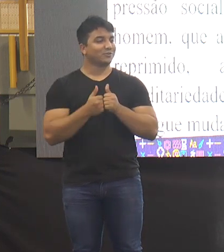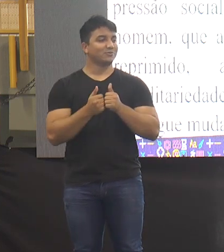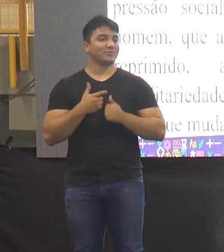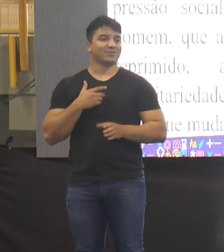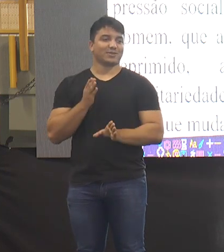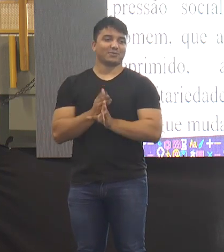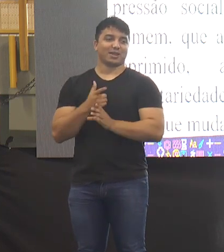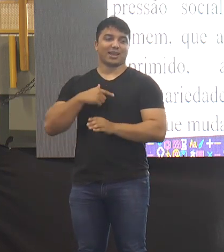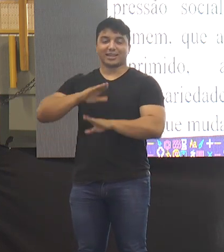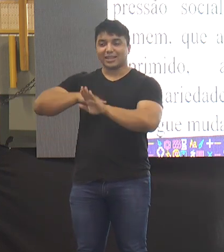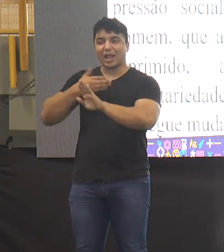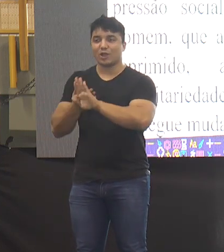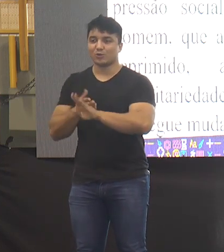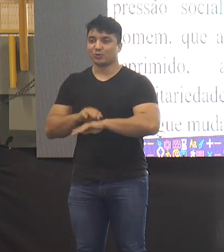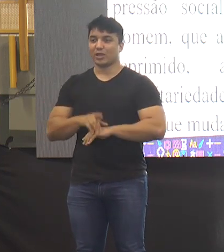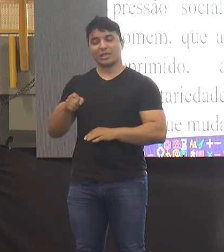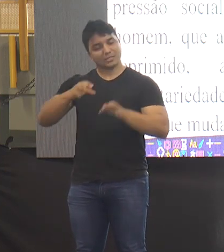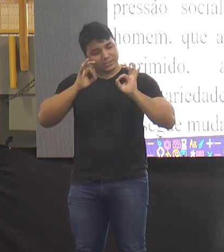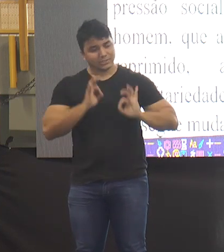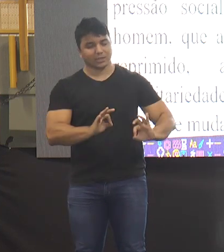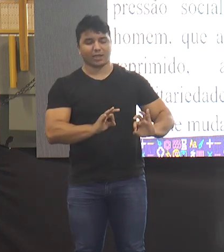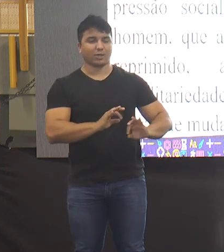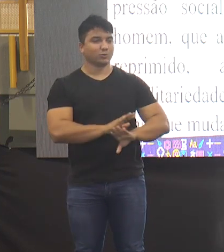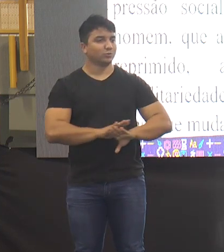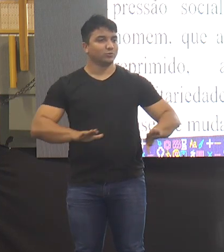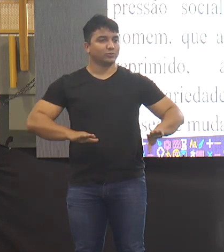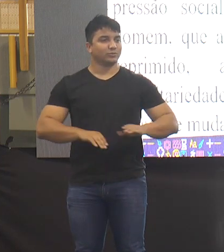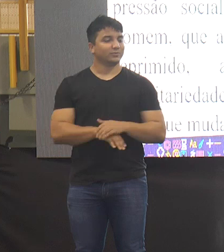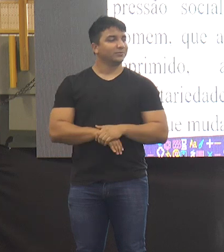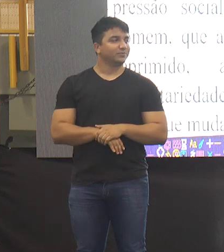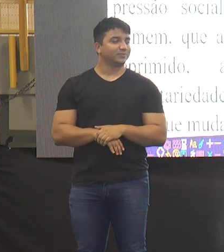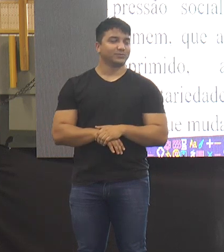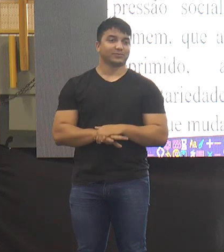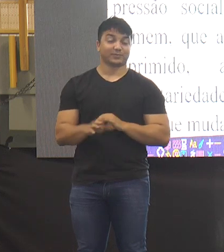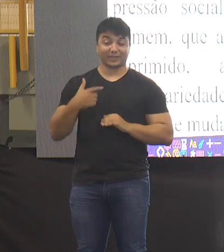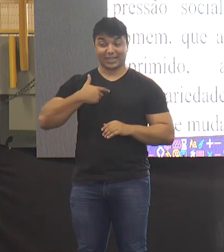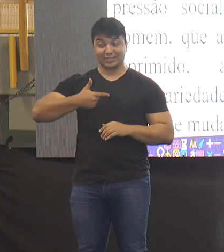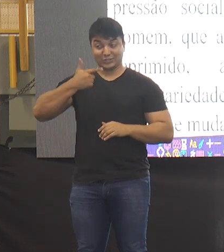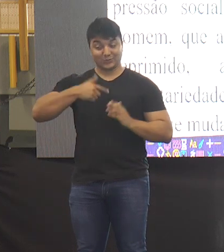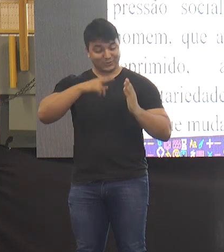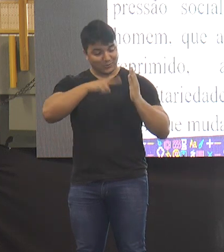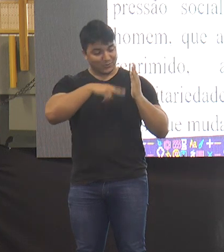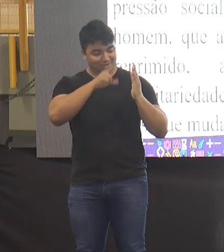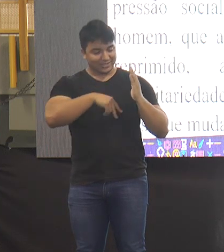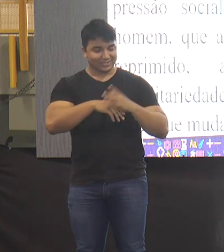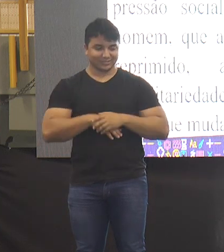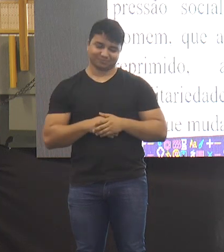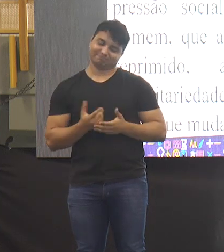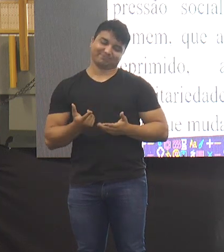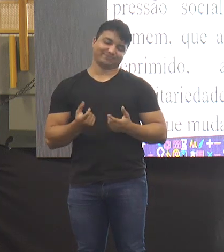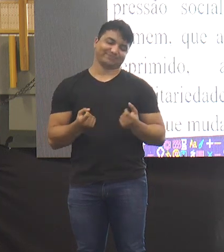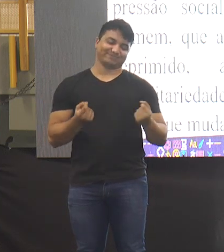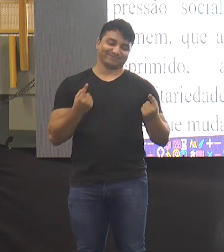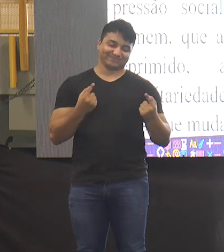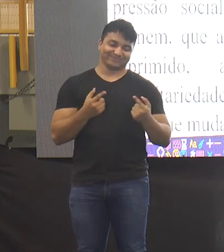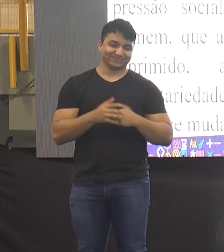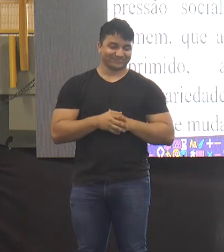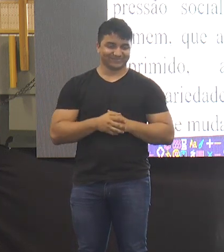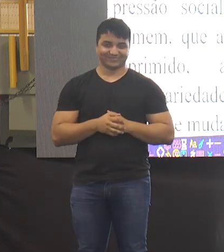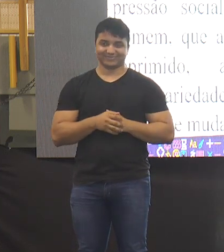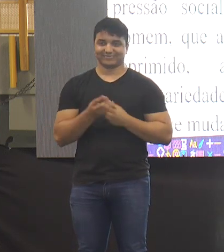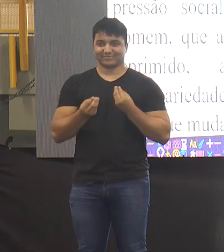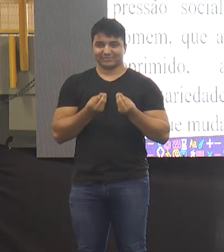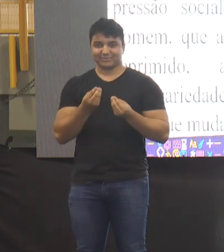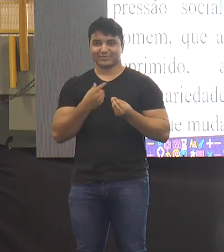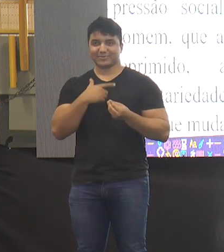Capitu traiu, Bentinho fez certo. Da segunda vez que eu li o livro, eu pensei, opa,